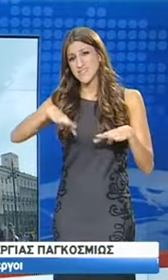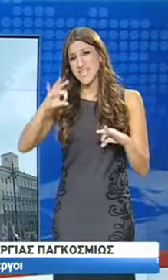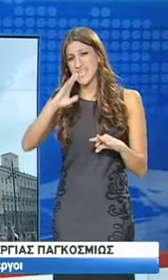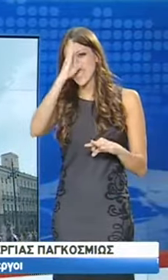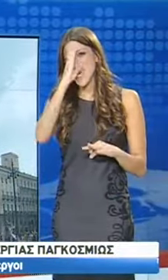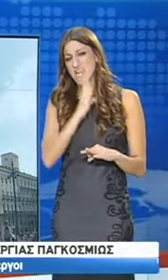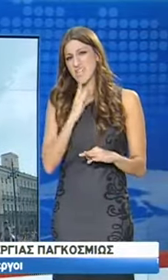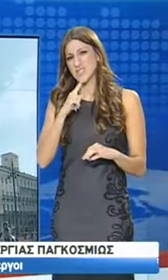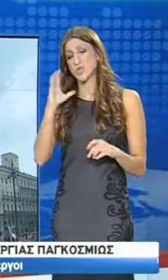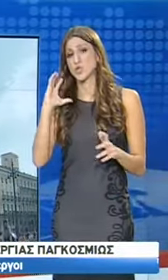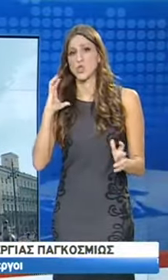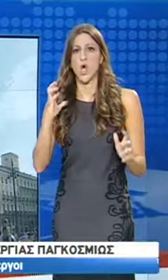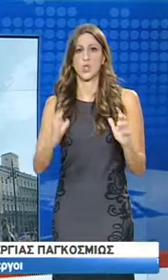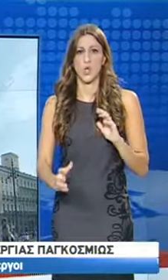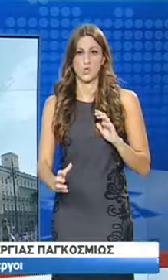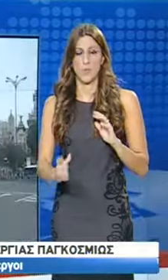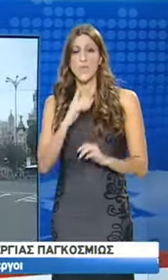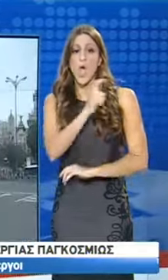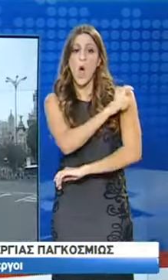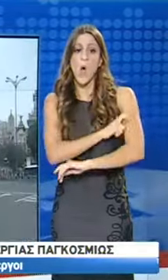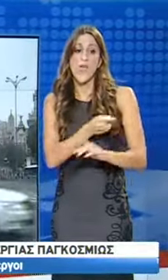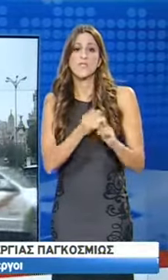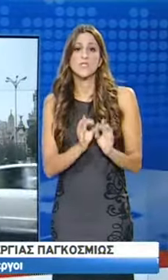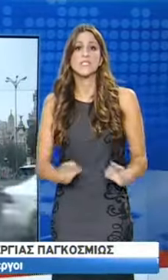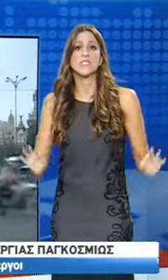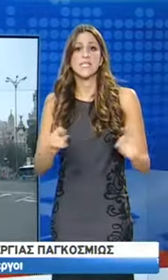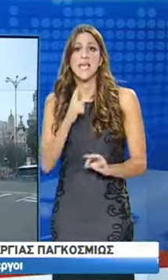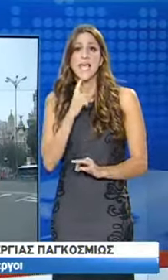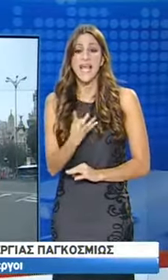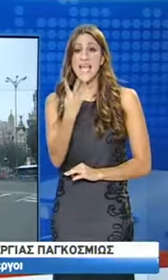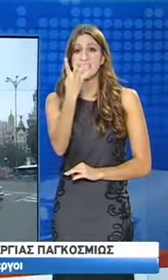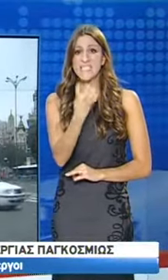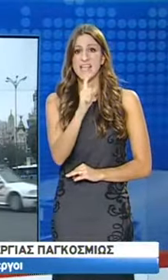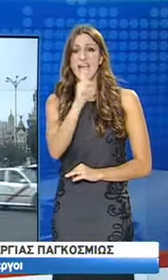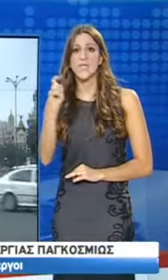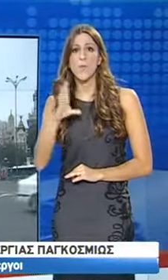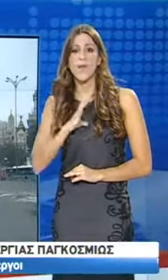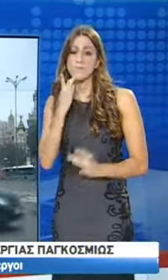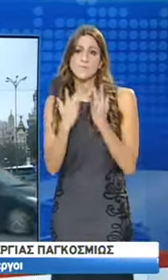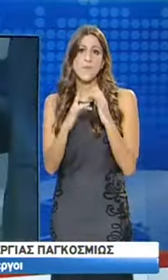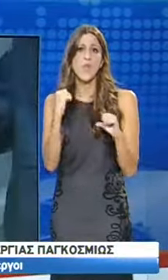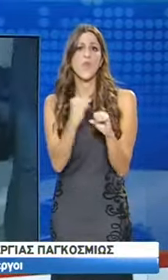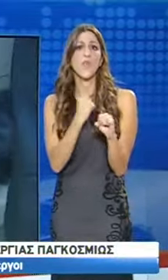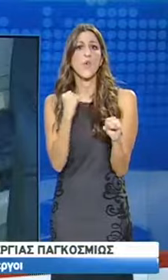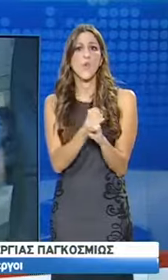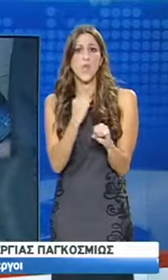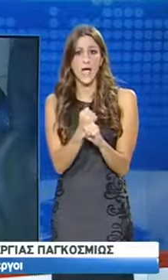ΟΗΕ. Παράλληλα, άλλα 40 εκατομμύρια άνθρωποι έχουν εγκαταλείψει την αγορά εργασίας. Ο αριθμός των ανέργων για το